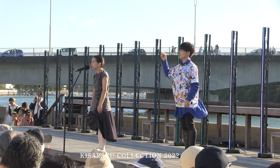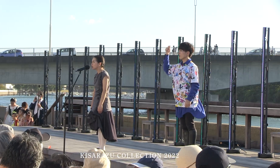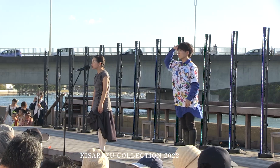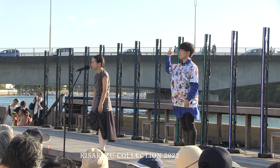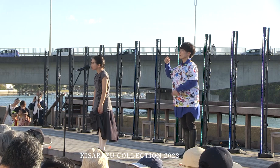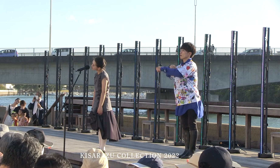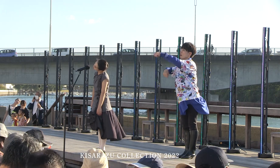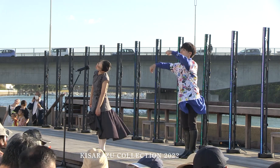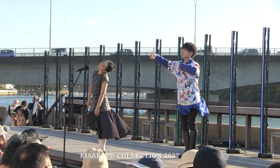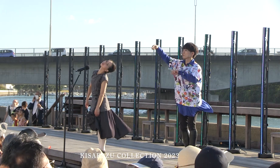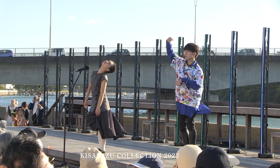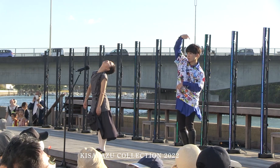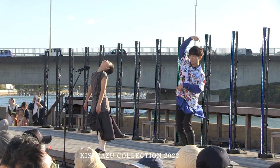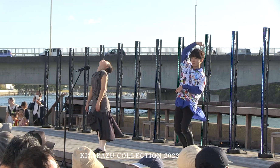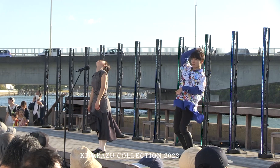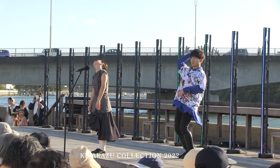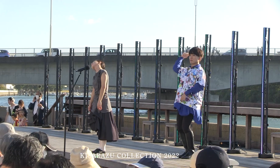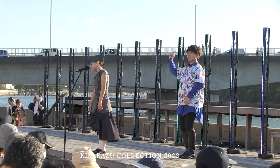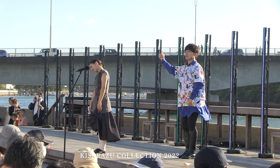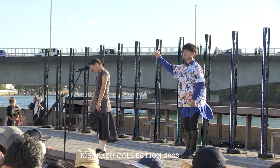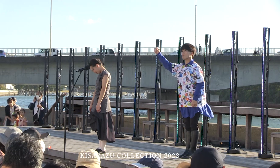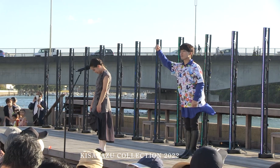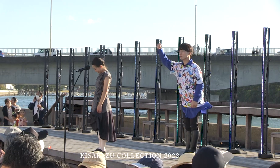頭を左回し、